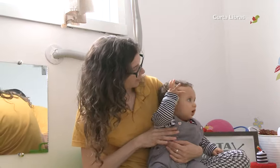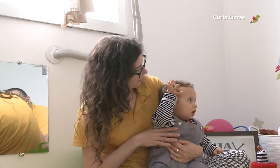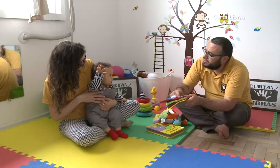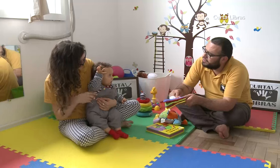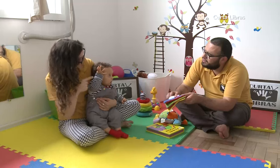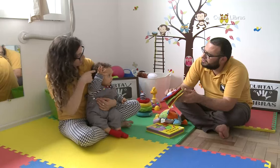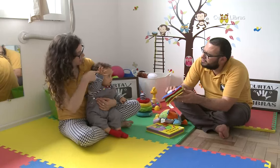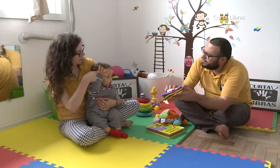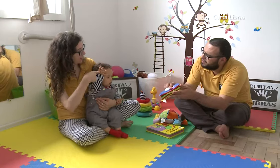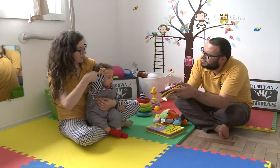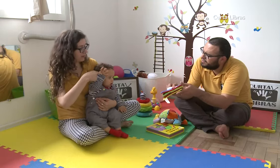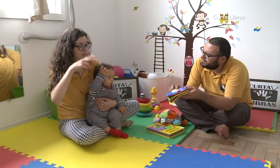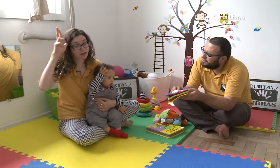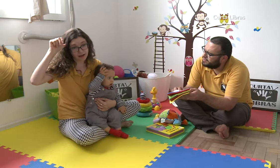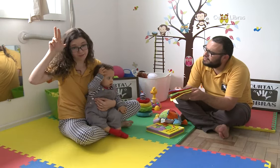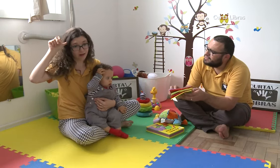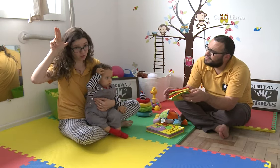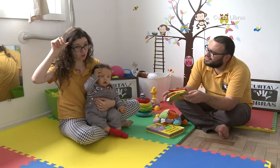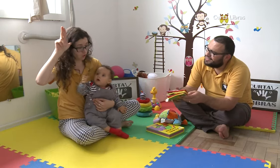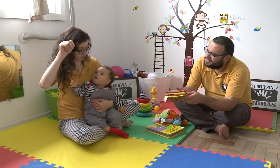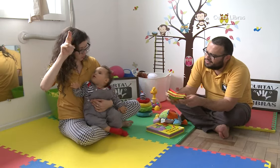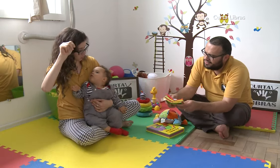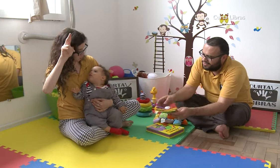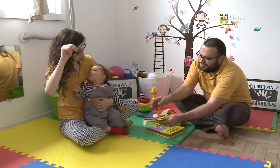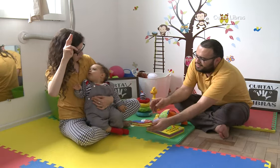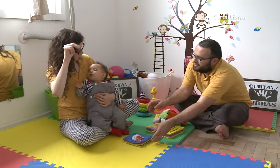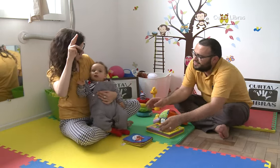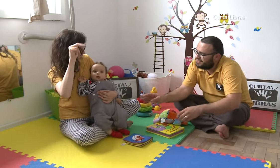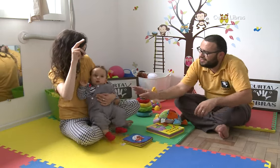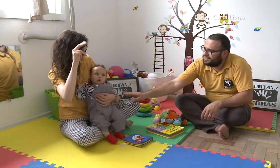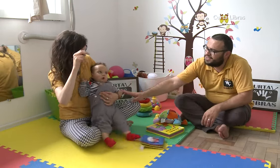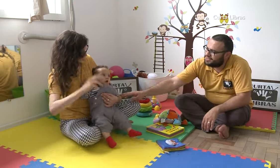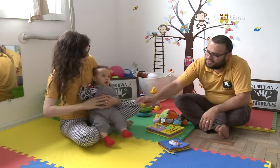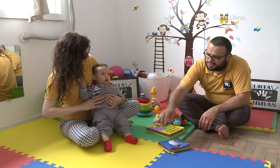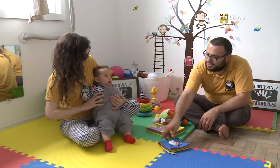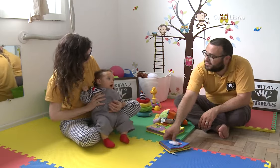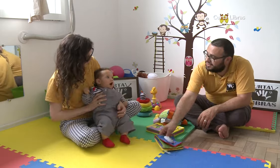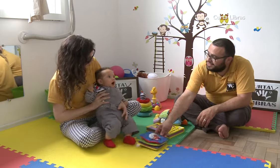E esse? Isso, o cavalo. E esse aqui?